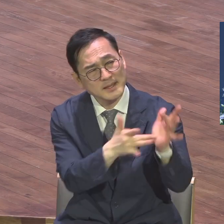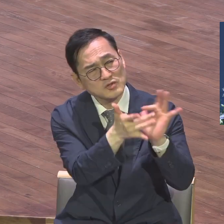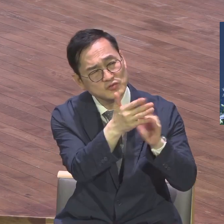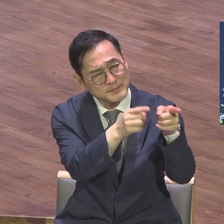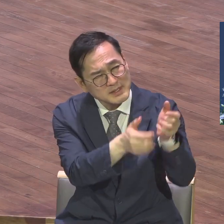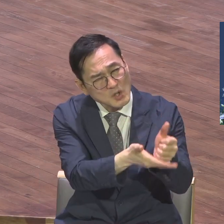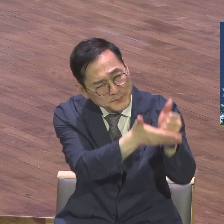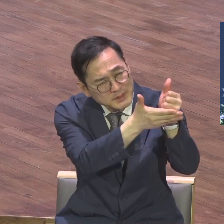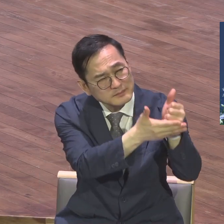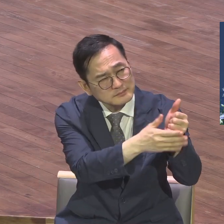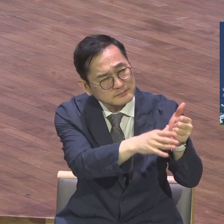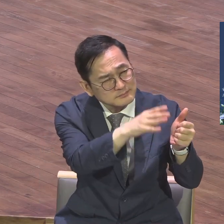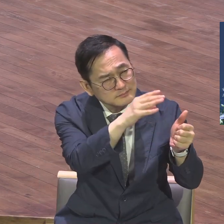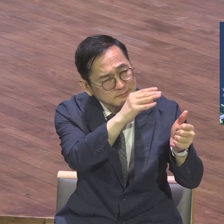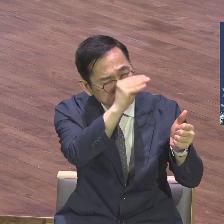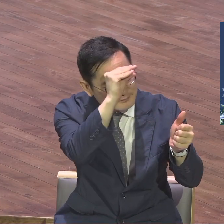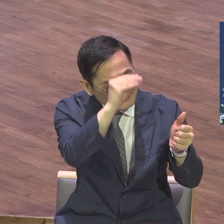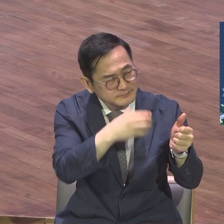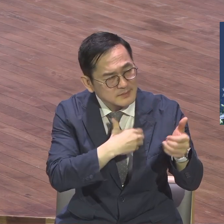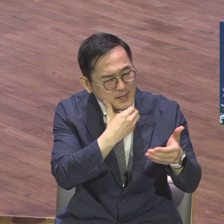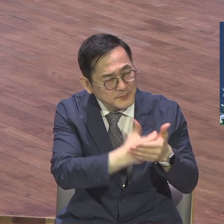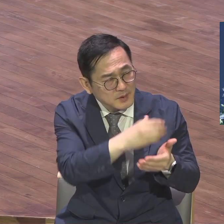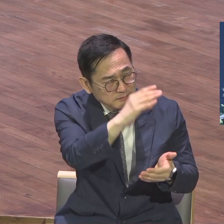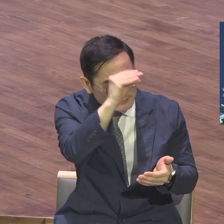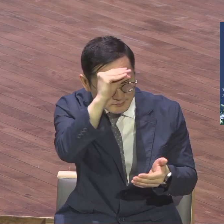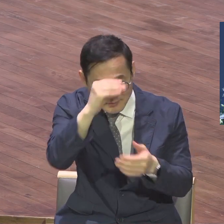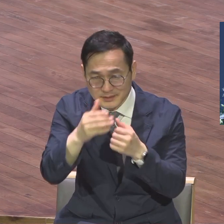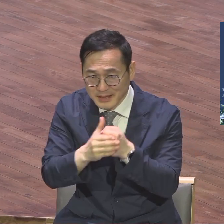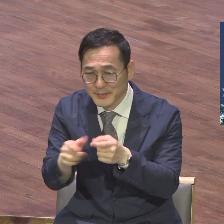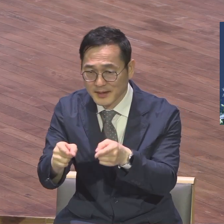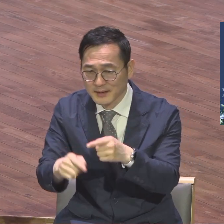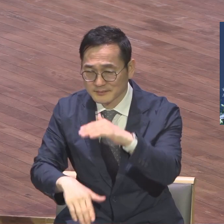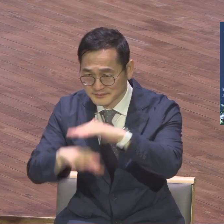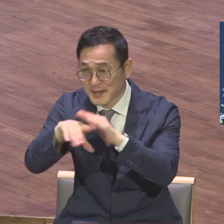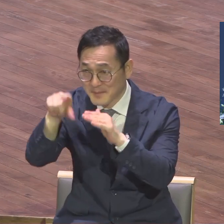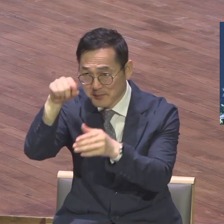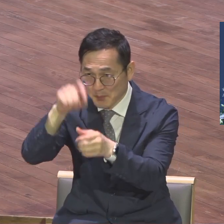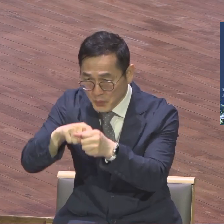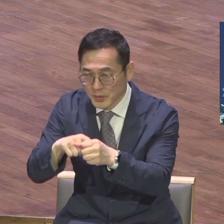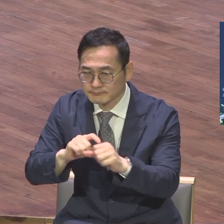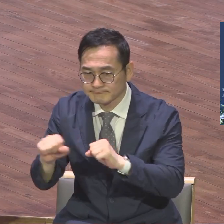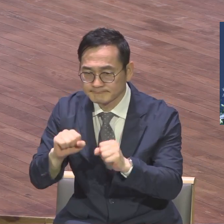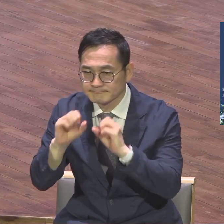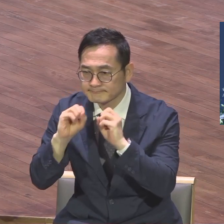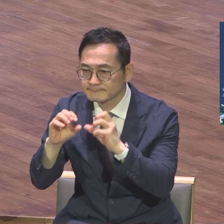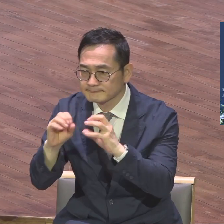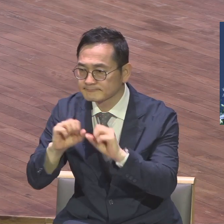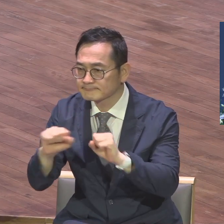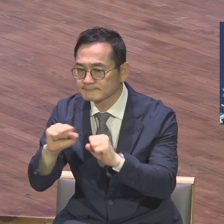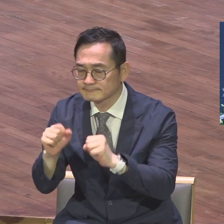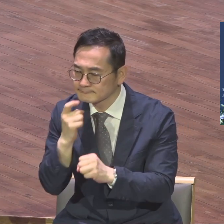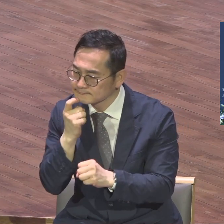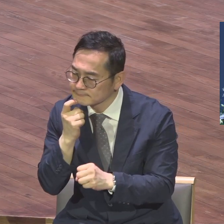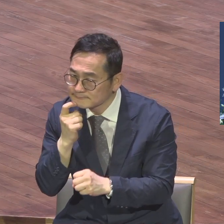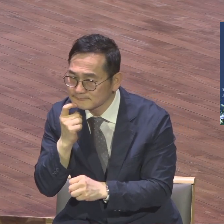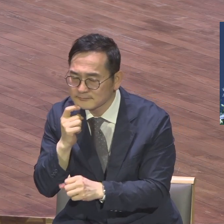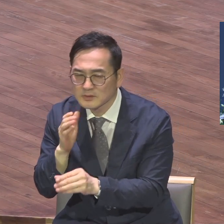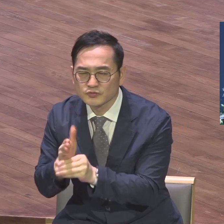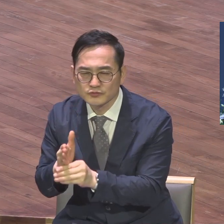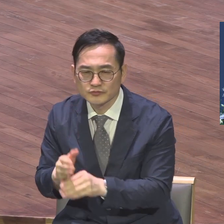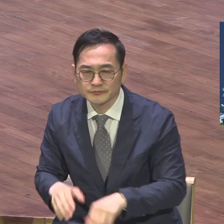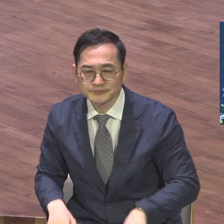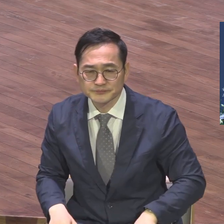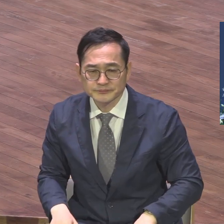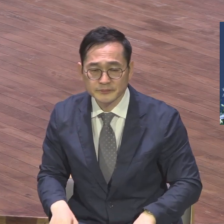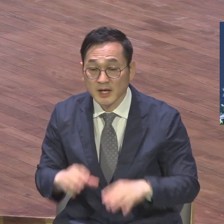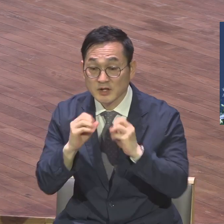거다. 저는 매주일 세 가족을 교회로 인도하는 전도자 한 분 한 분의 이름을